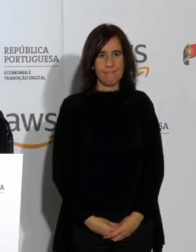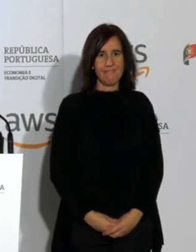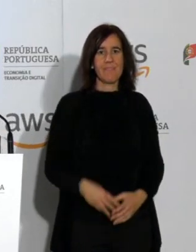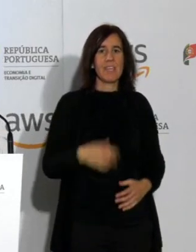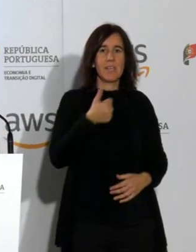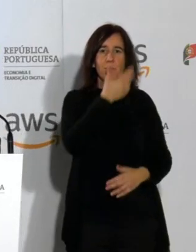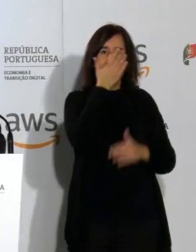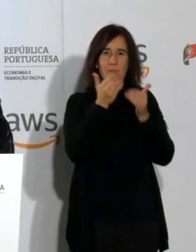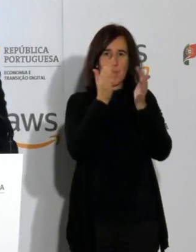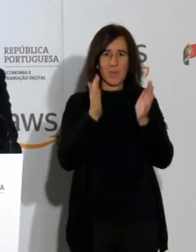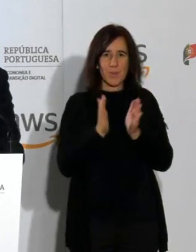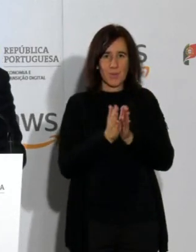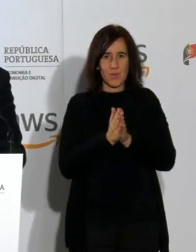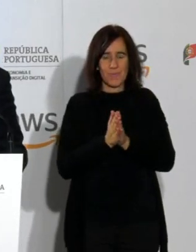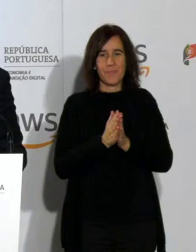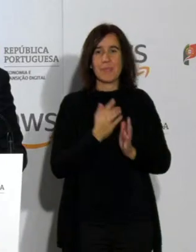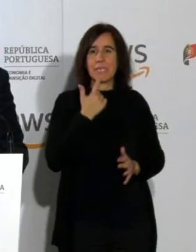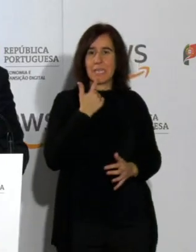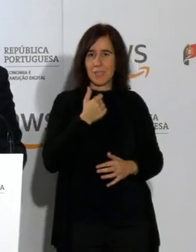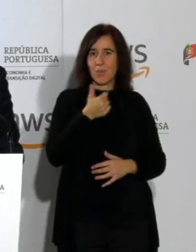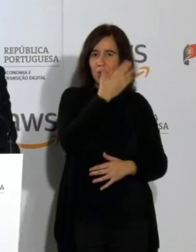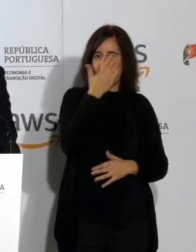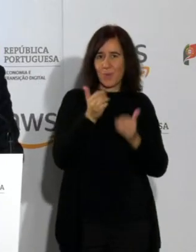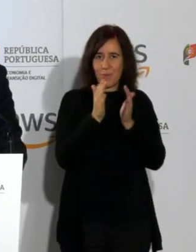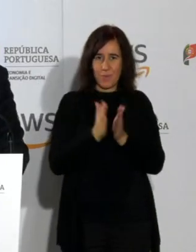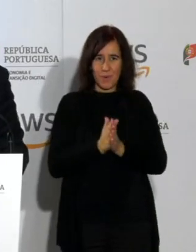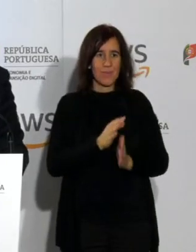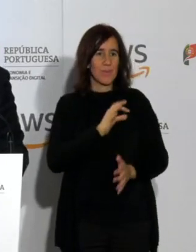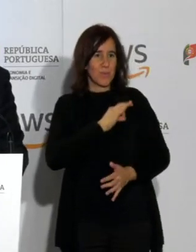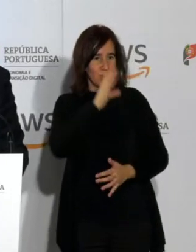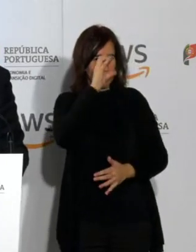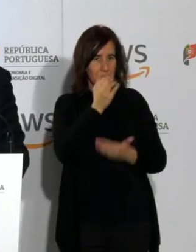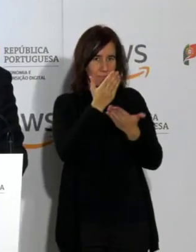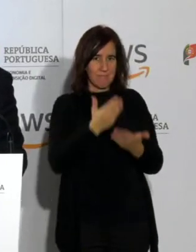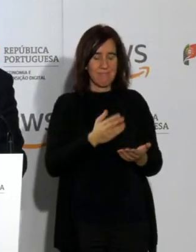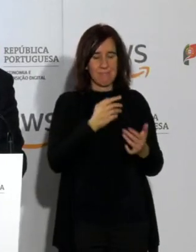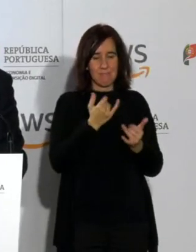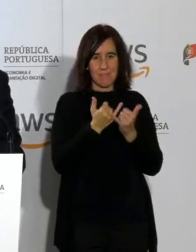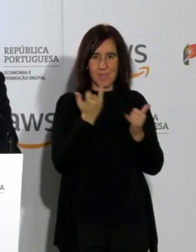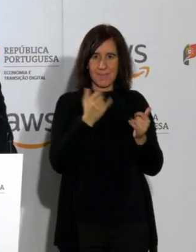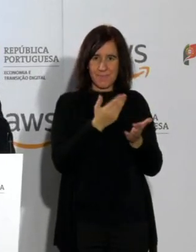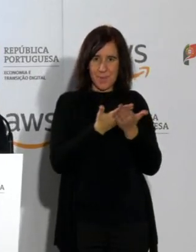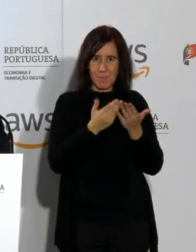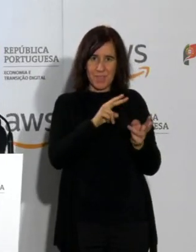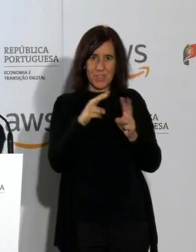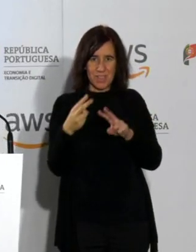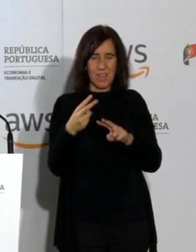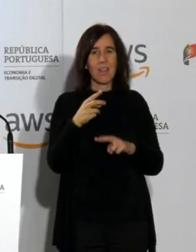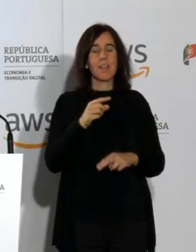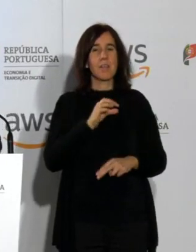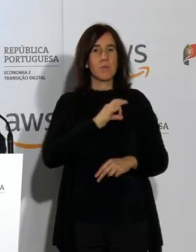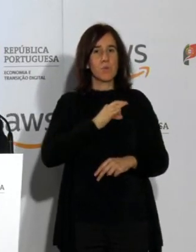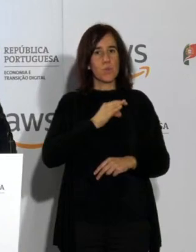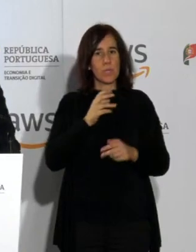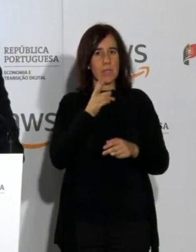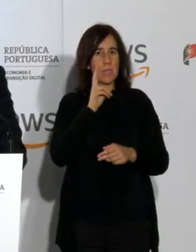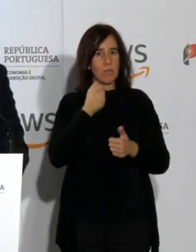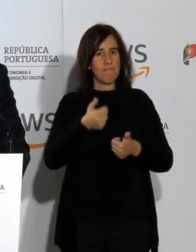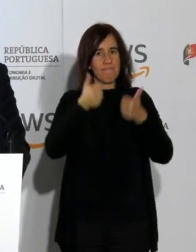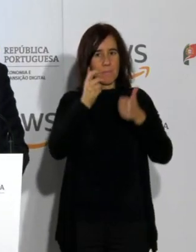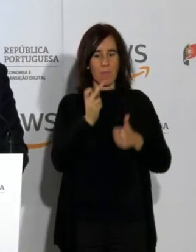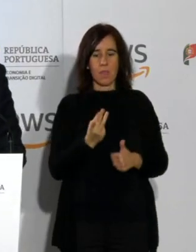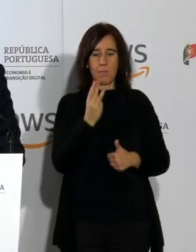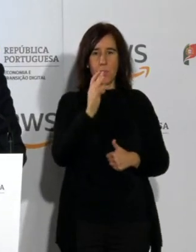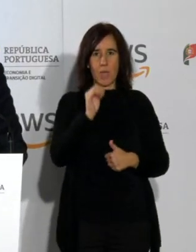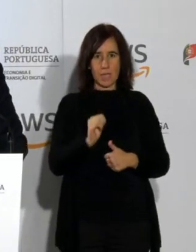Muito bom dia a todos. Good morning to everyone. Senhor Ministro de Estado da Economia e da Transição Digital. Senhor Diretor Executivo da AWS Iberia,